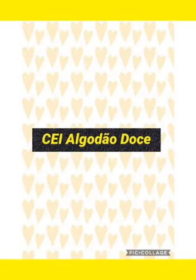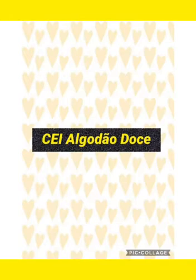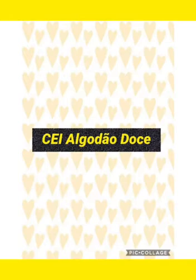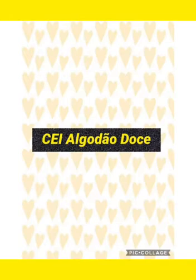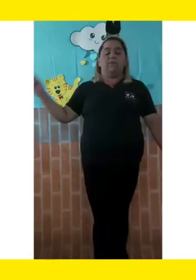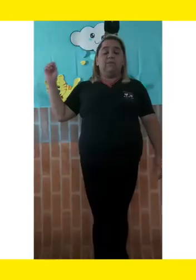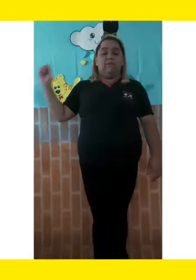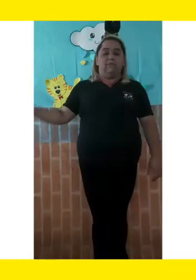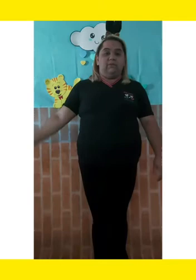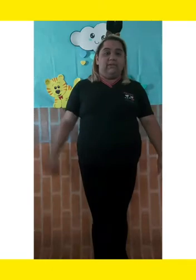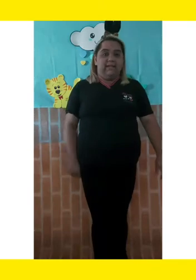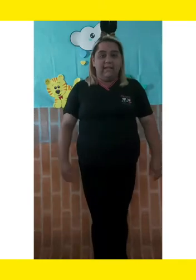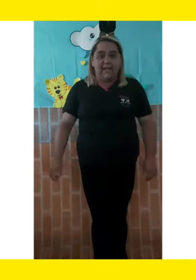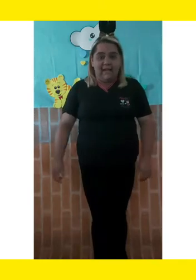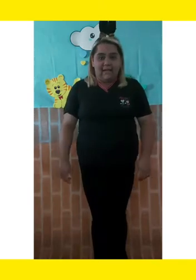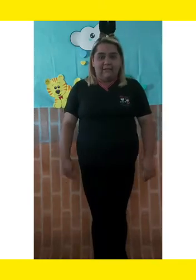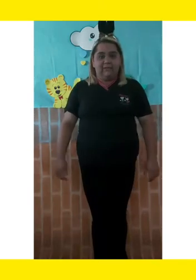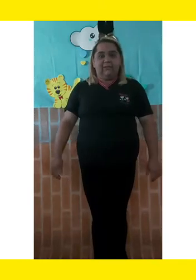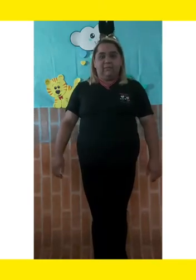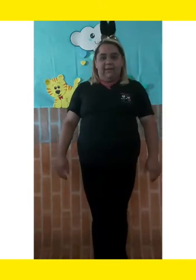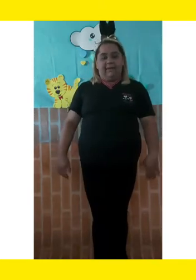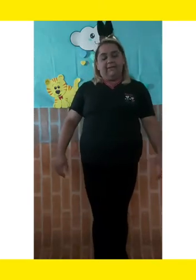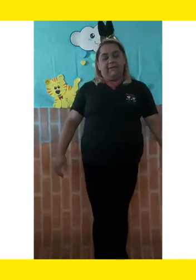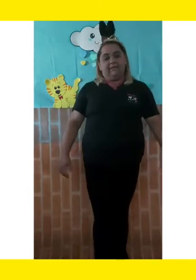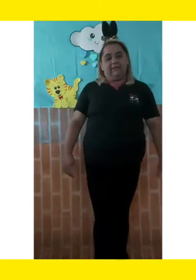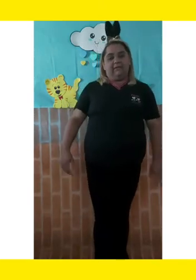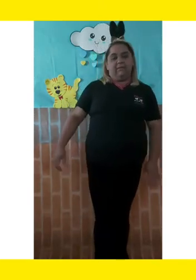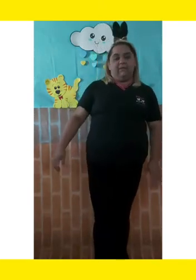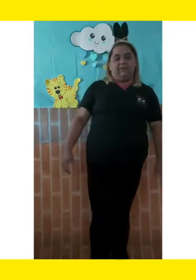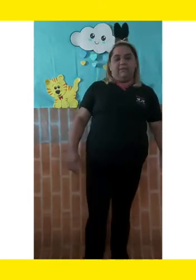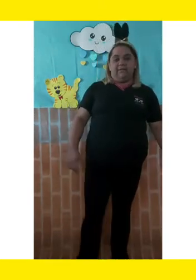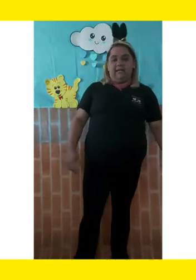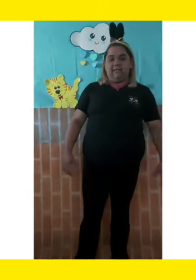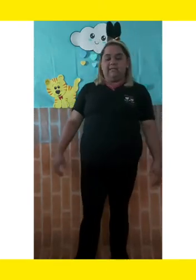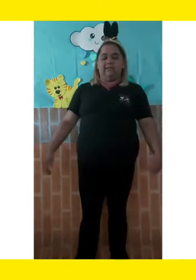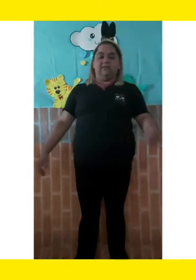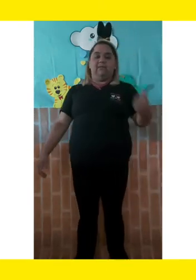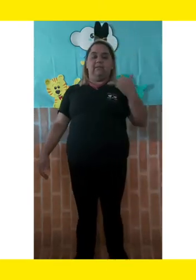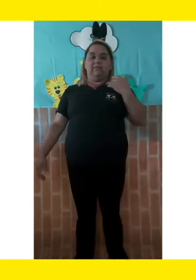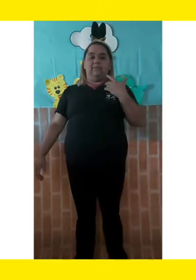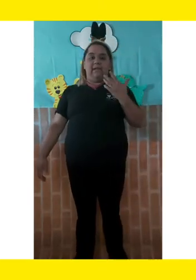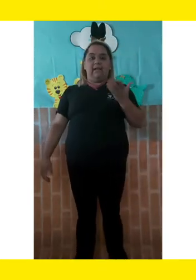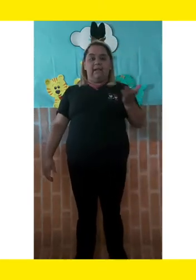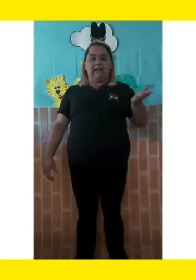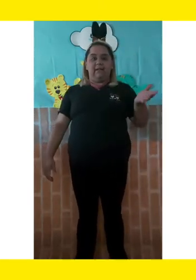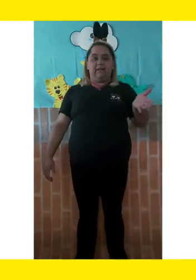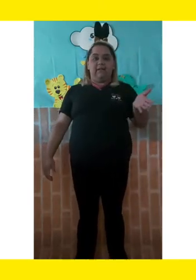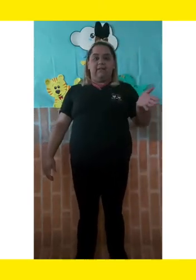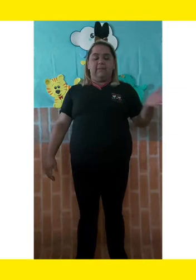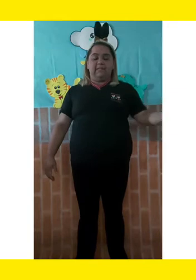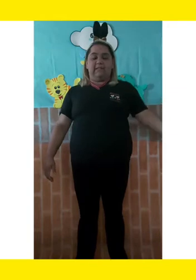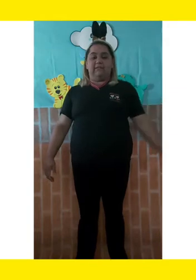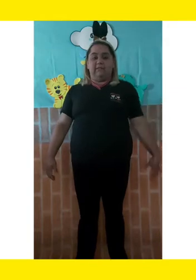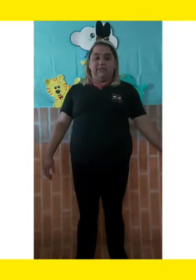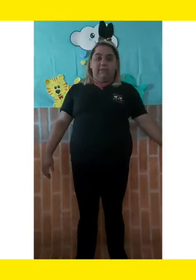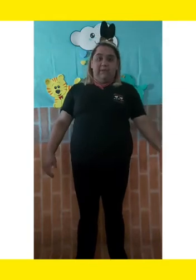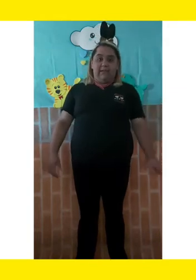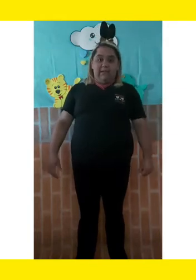Bom dia, tudo bem? Tudo bem com vocês? Vocês dormiram bem, passaram a noite bem,